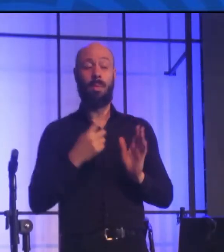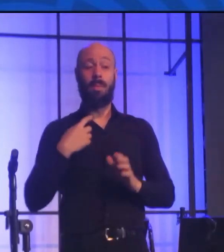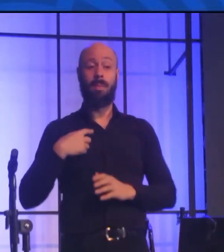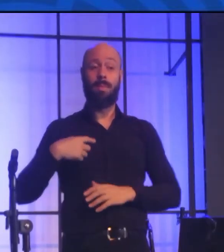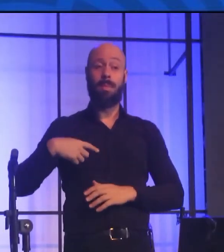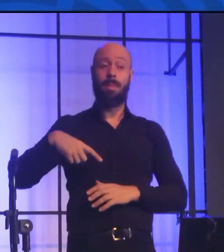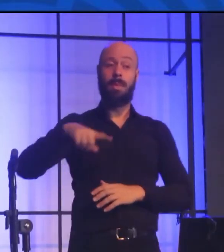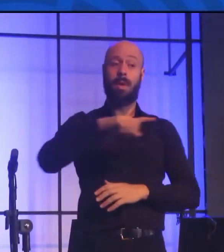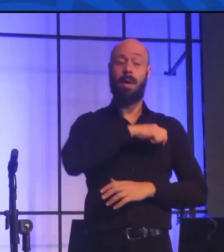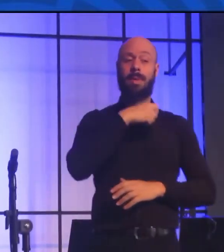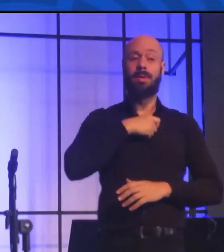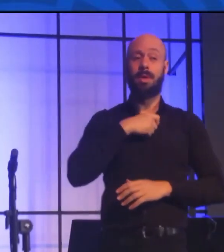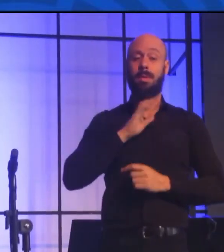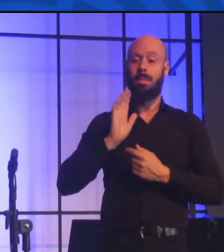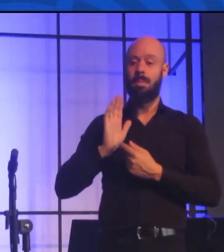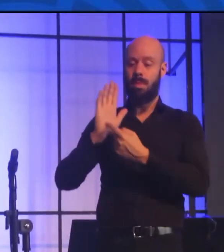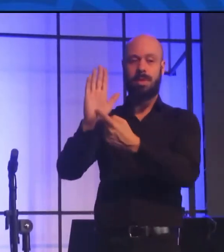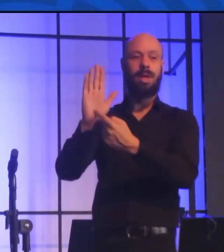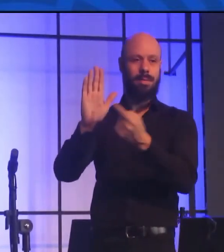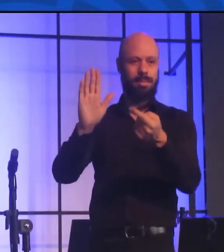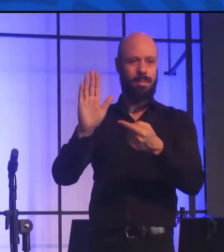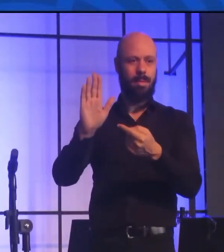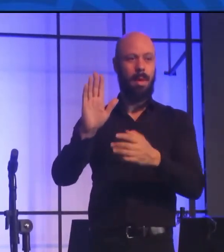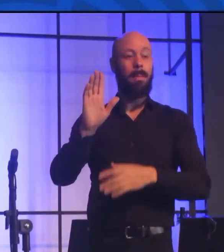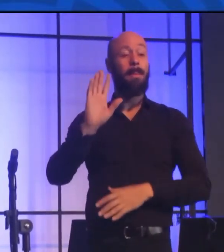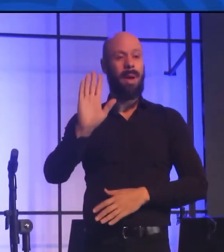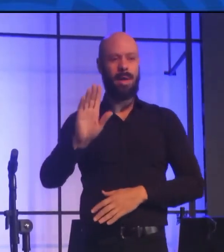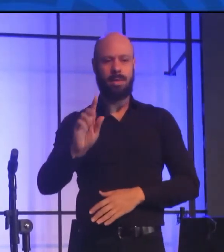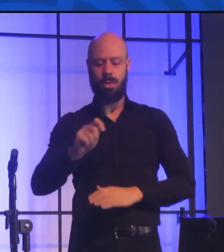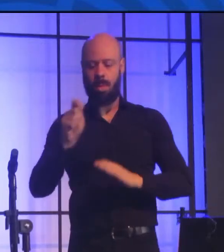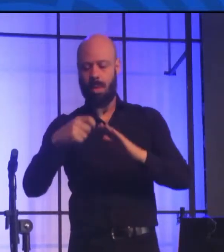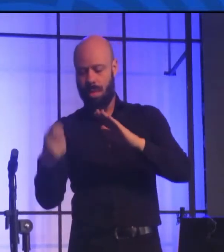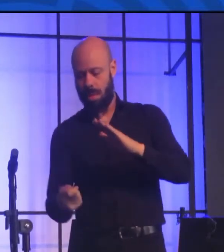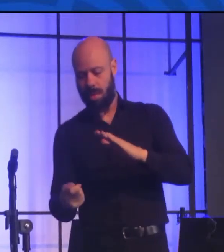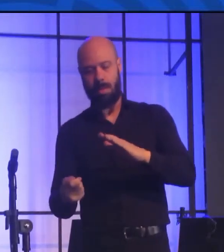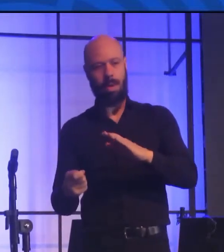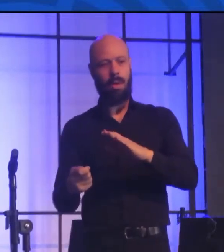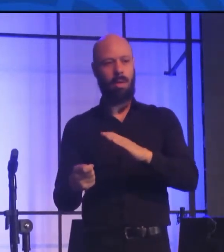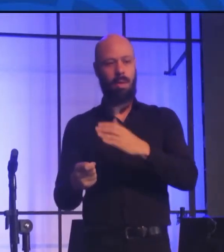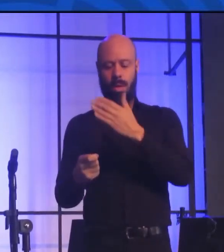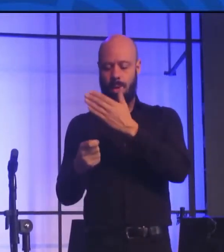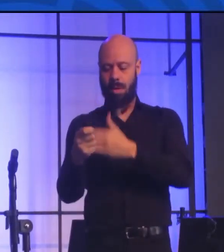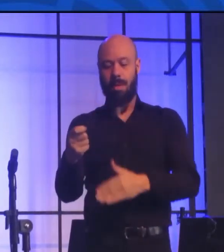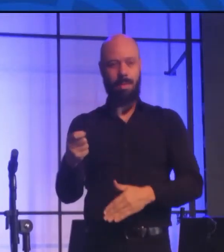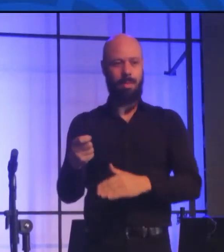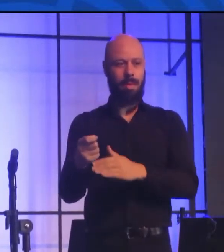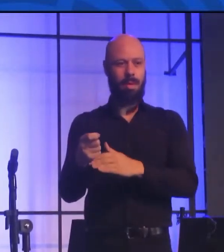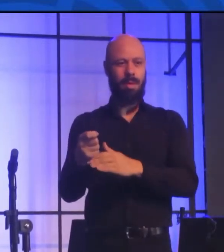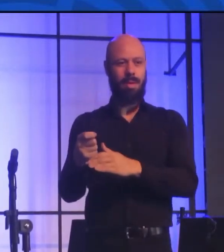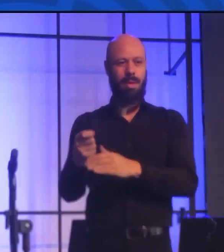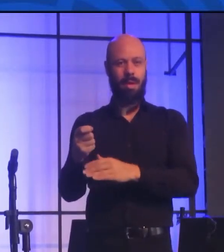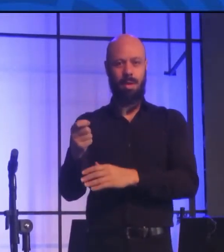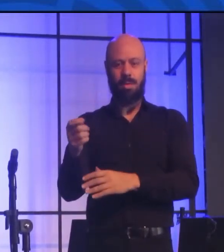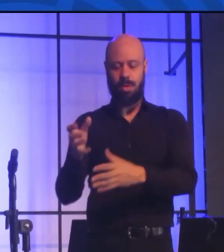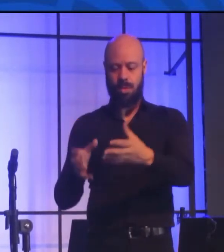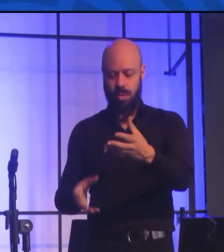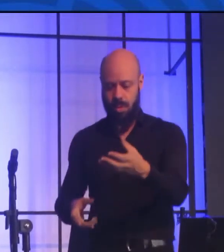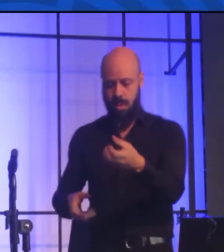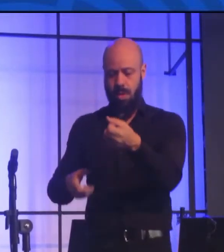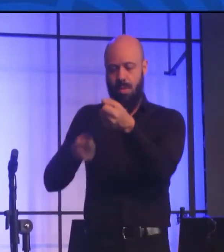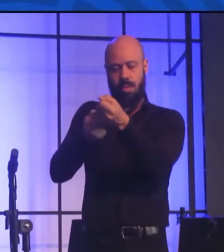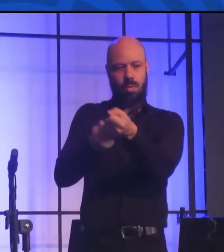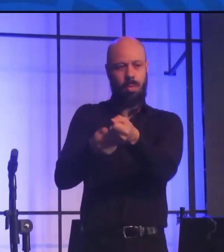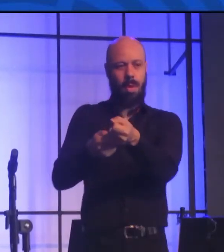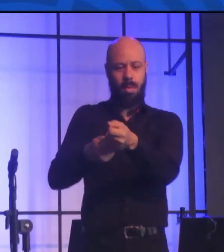o machado continuava quebrado, porque não estava no cabo, mas agora estava na mão do menino. E o menino